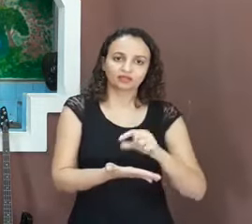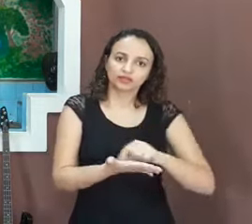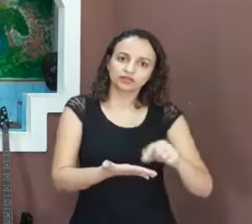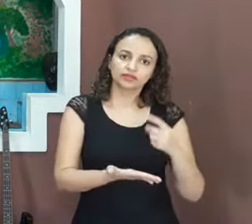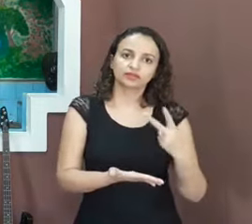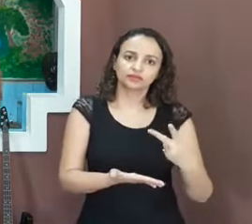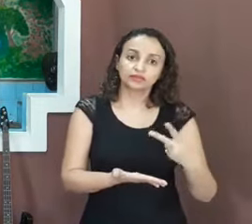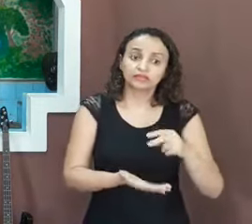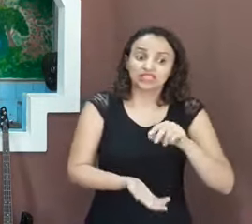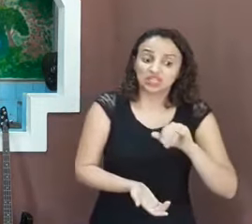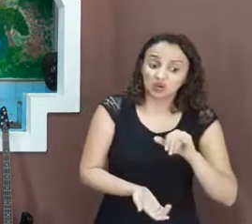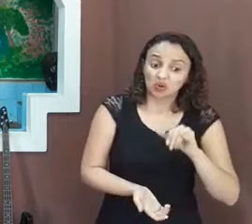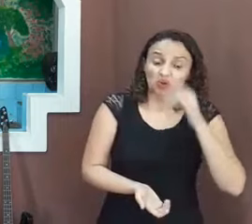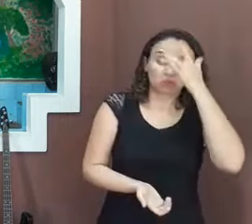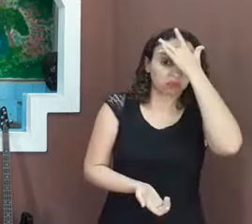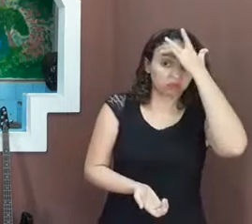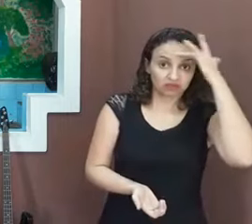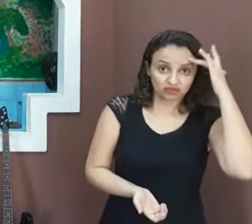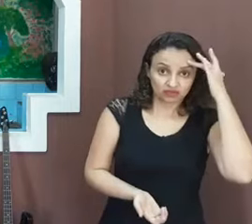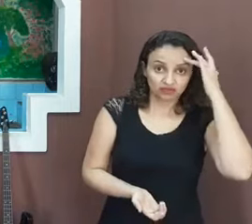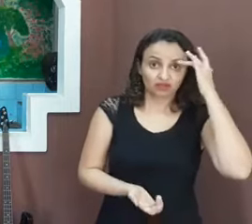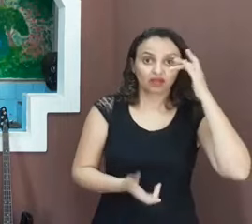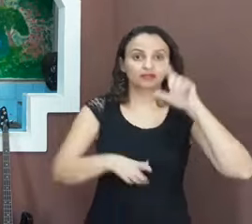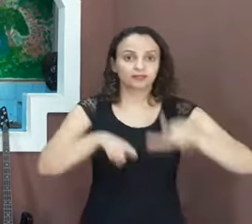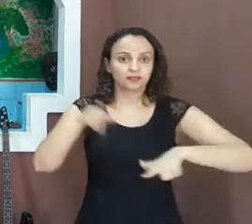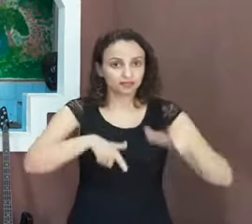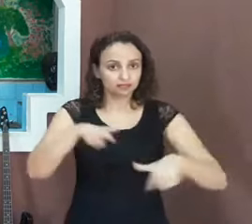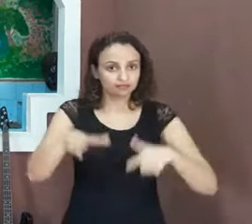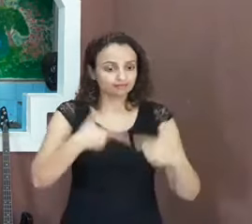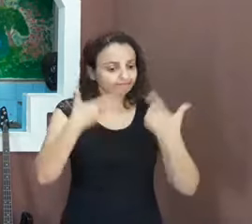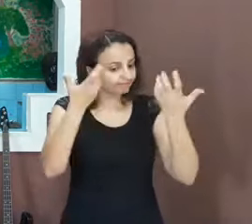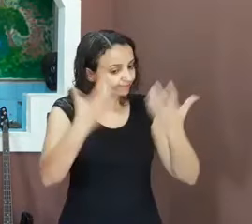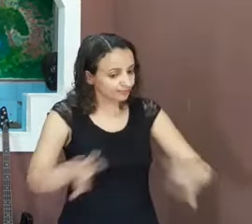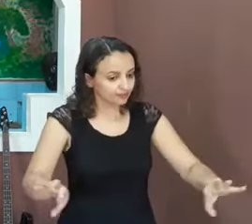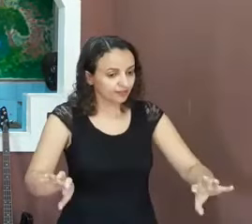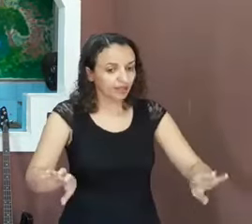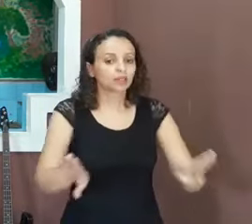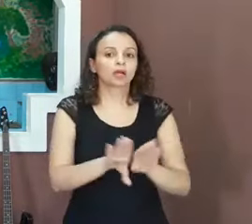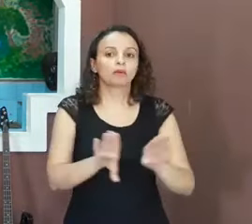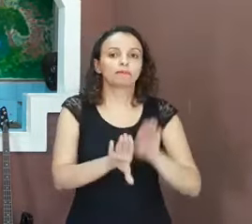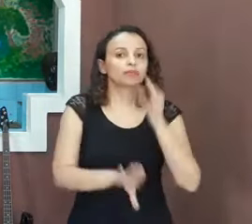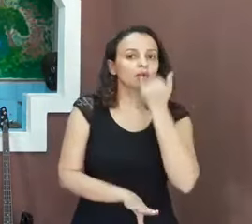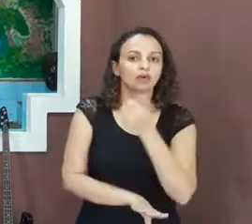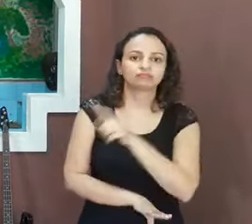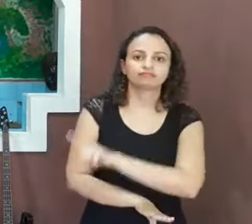Se alguém não quer trabalhar, também.